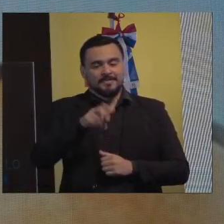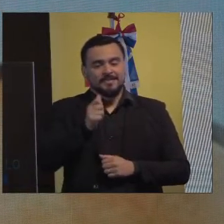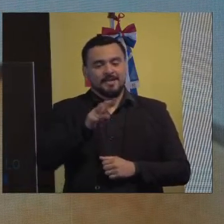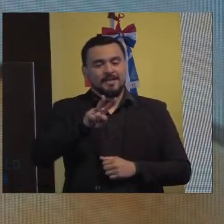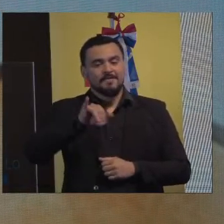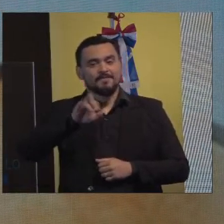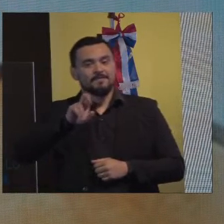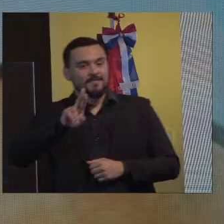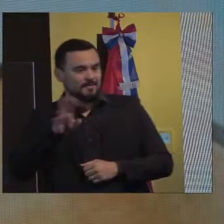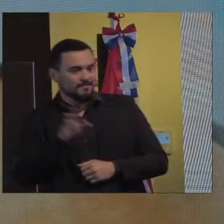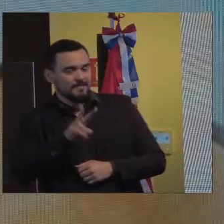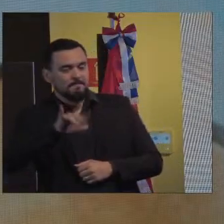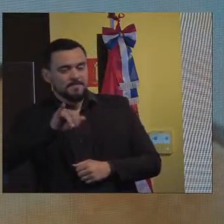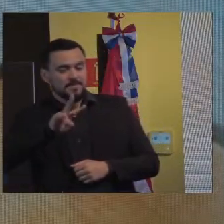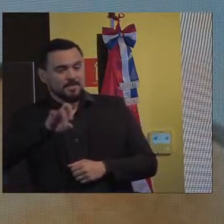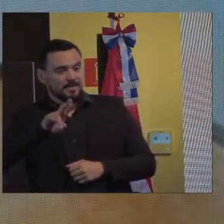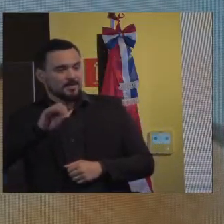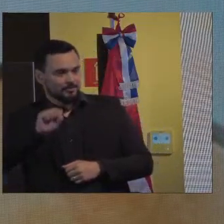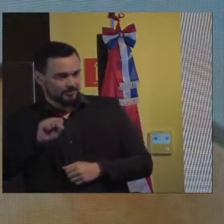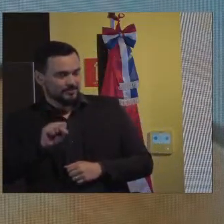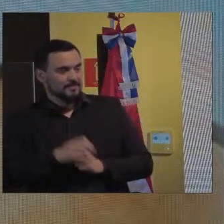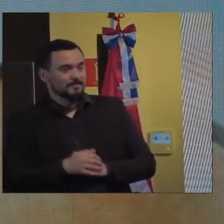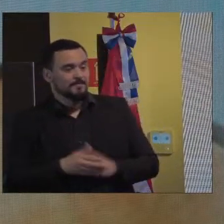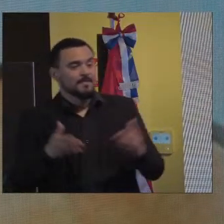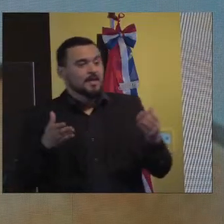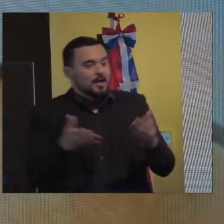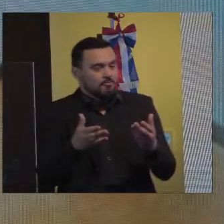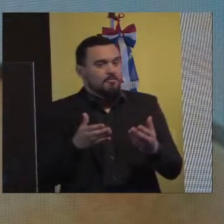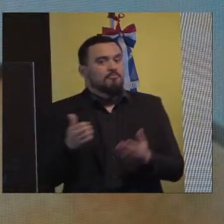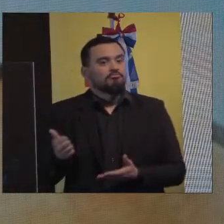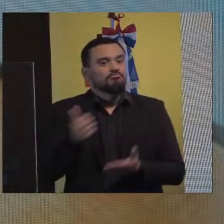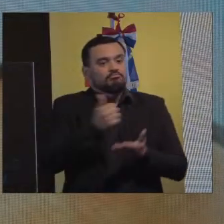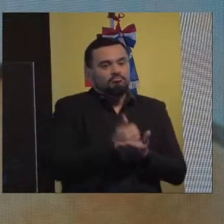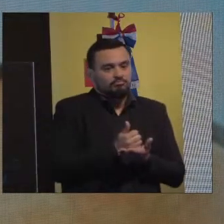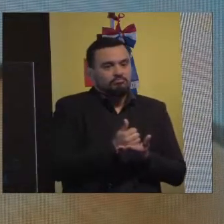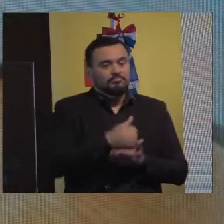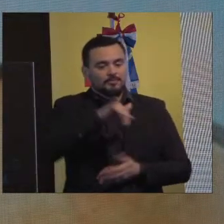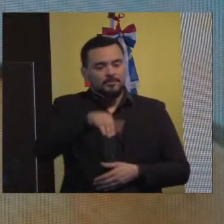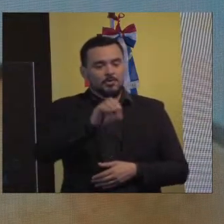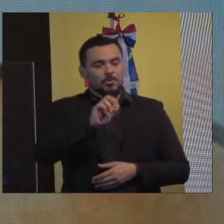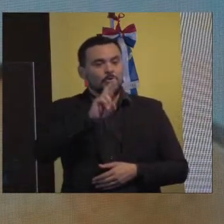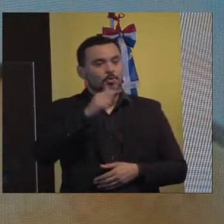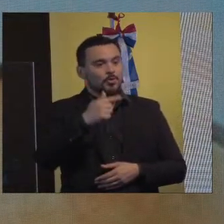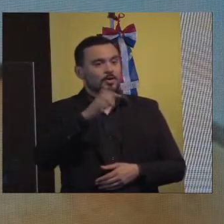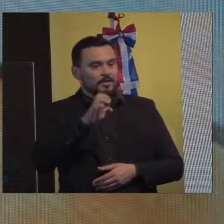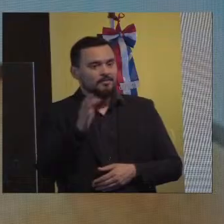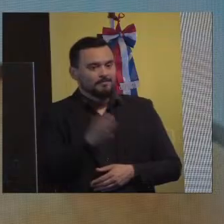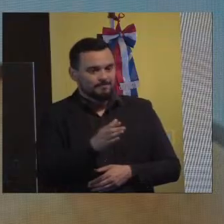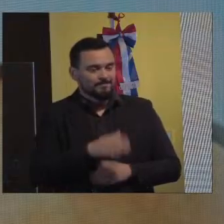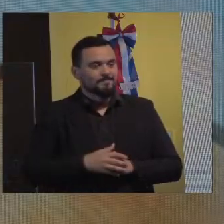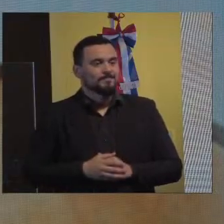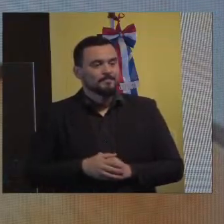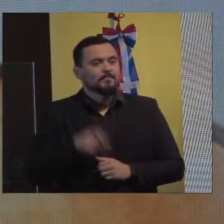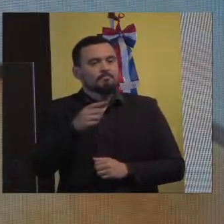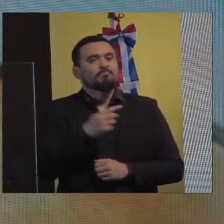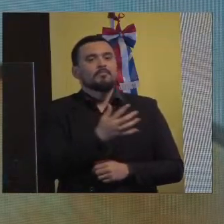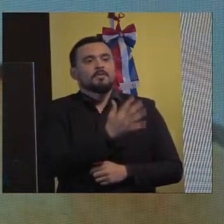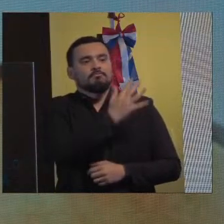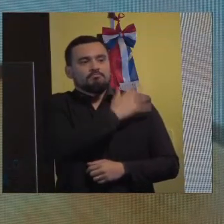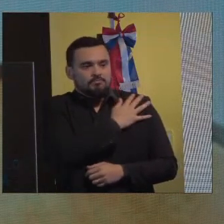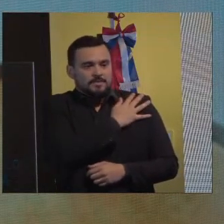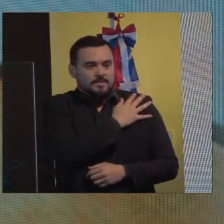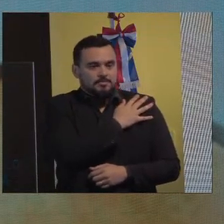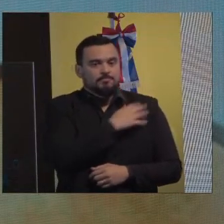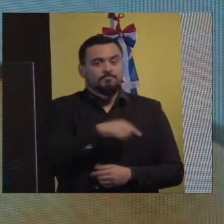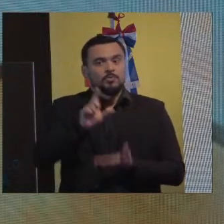Vivero. Seguidamente tendremos las palabras del señor Jorge Rur, gerente general Sur